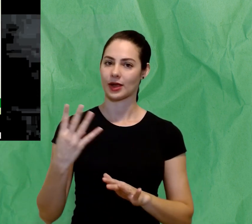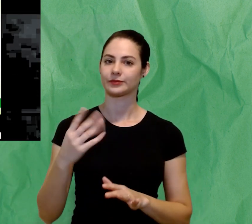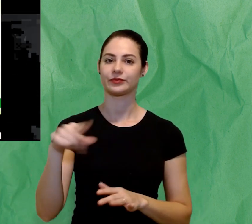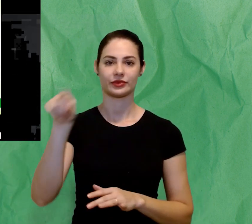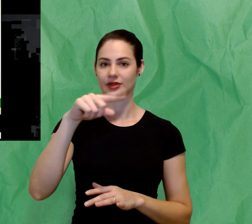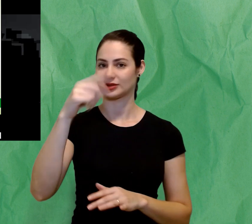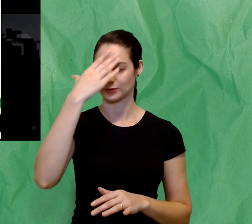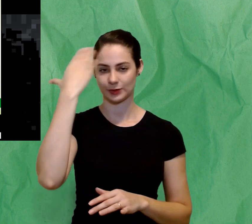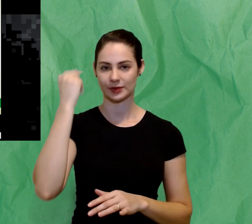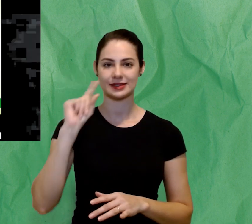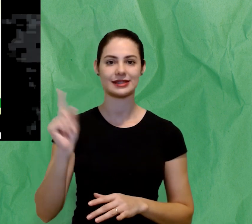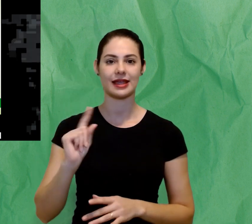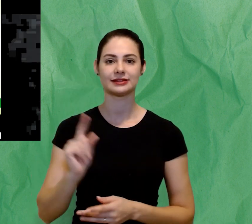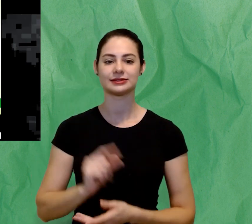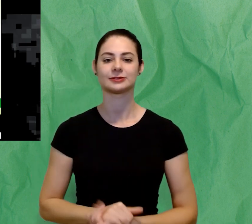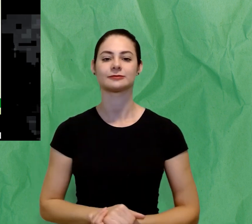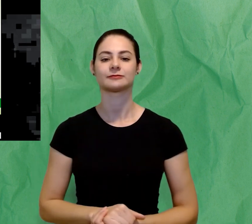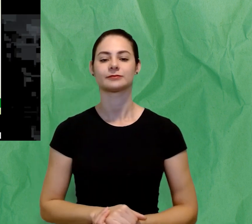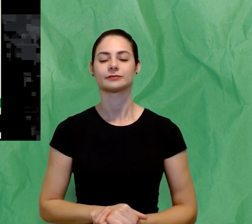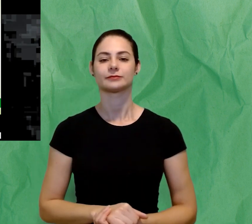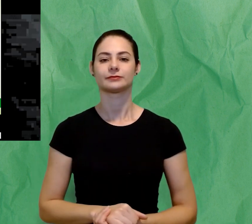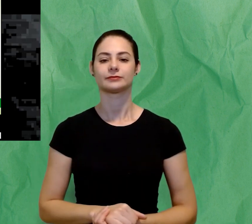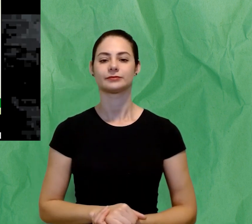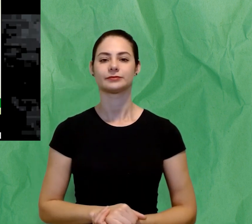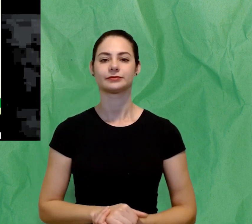se esqueçam de